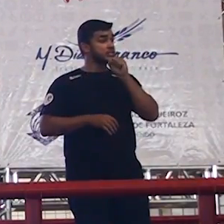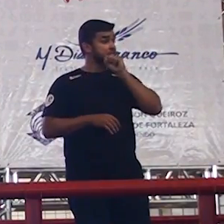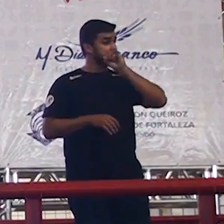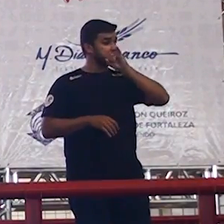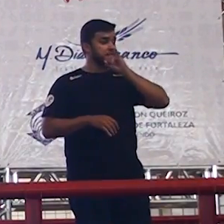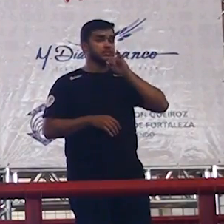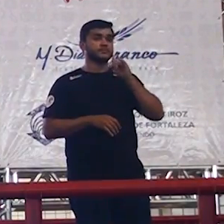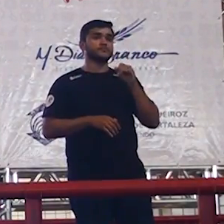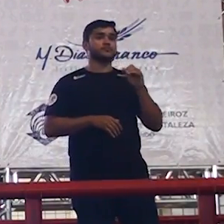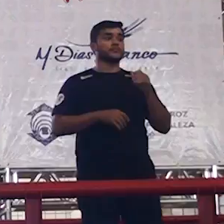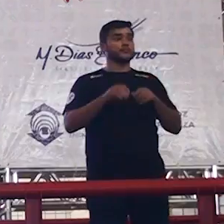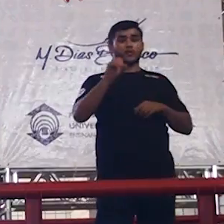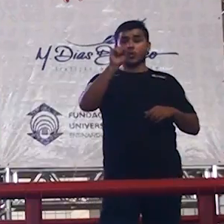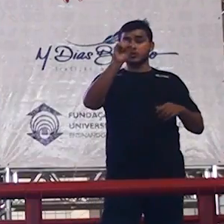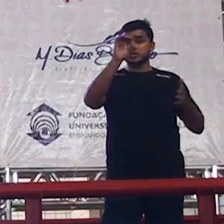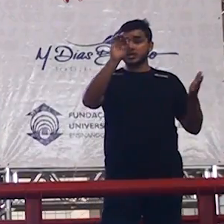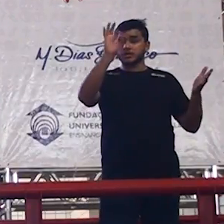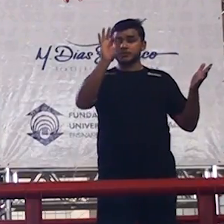sobrar 80.